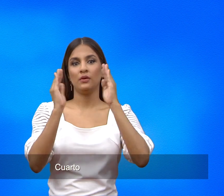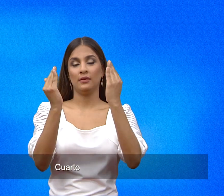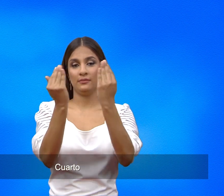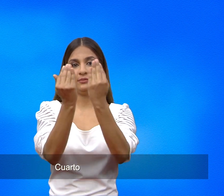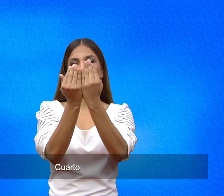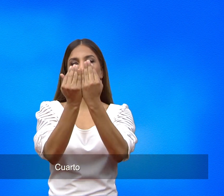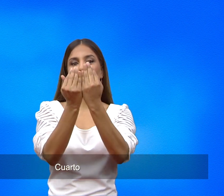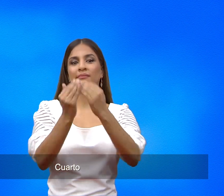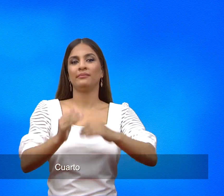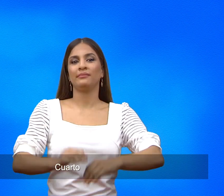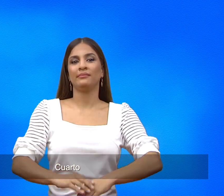cuarto